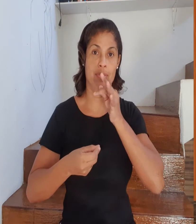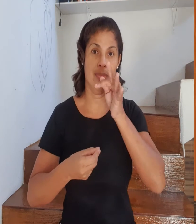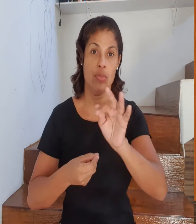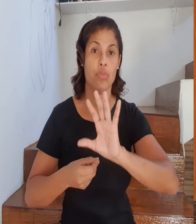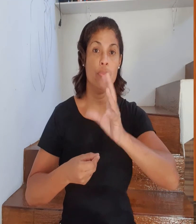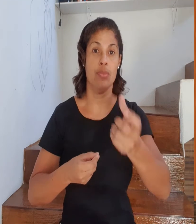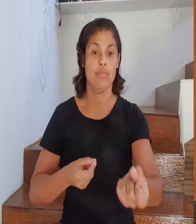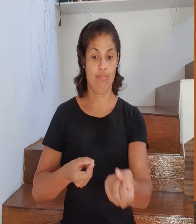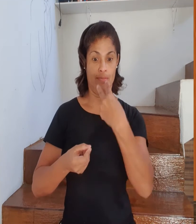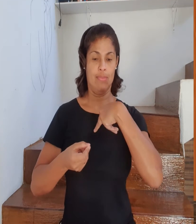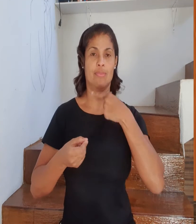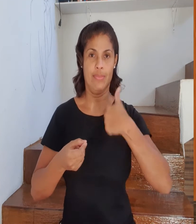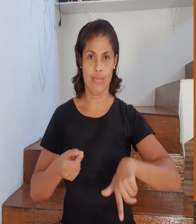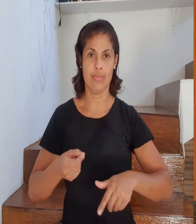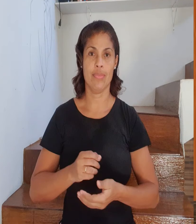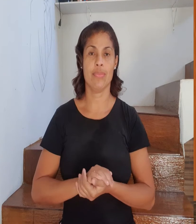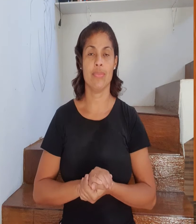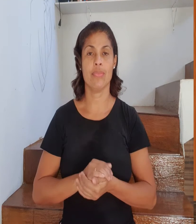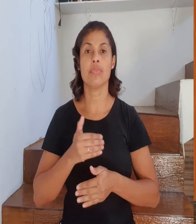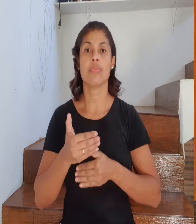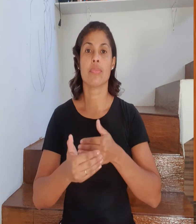infecção pelo mesmo patógeno.